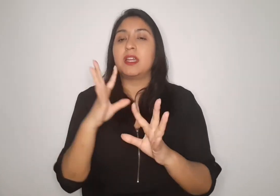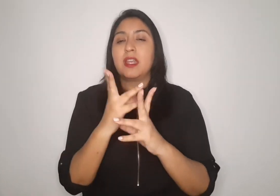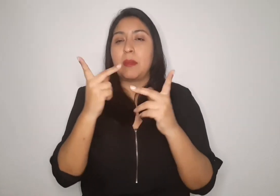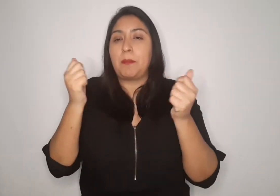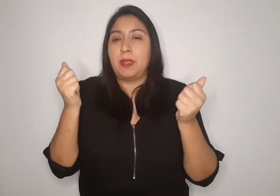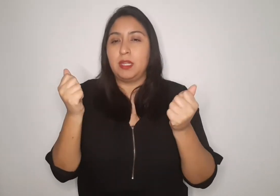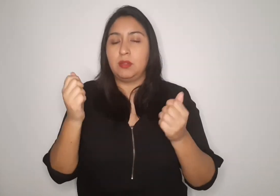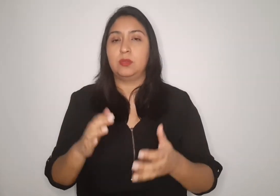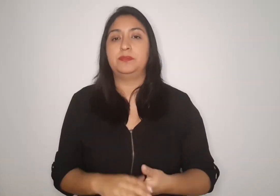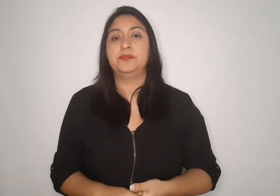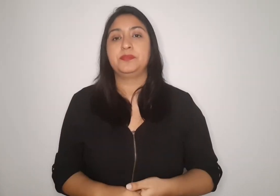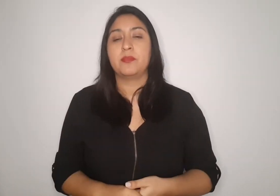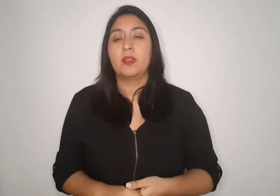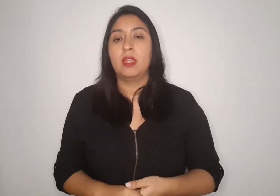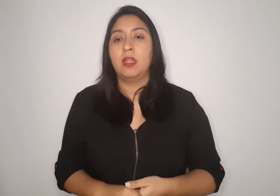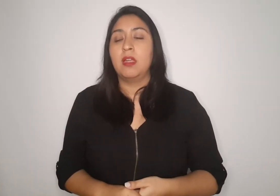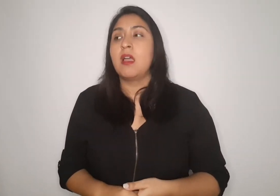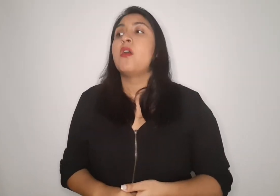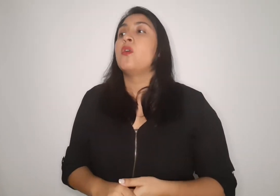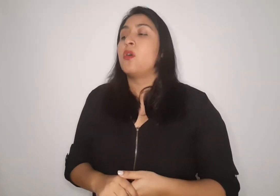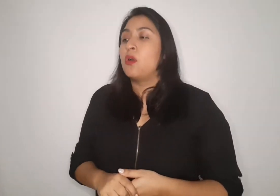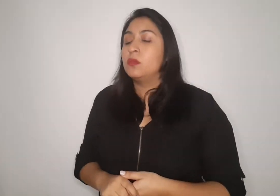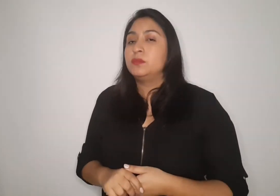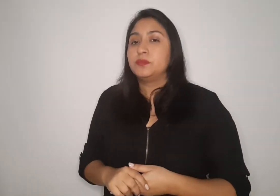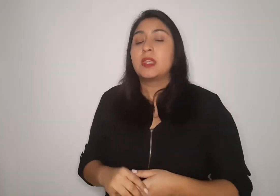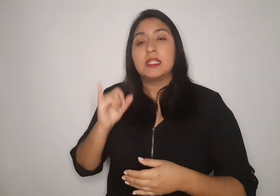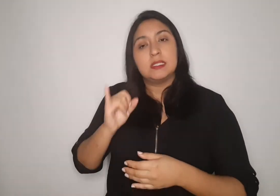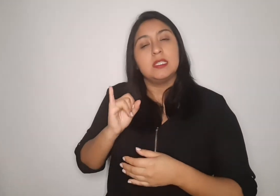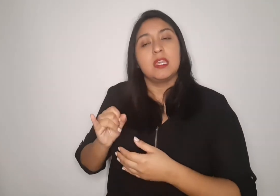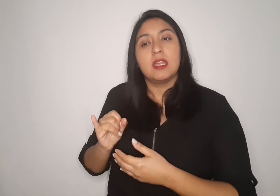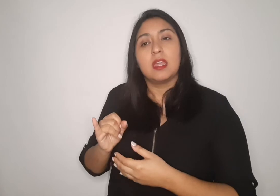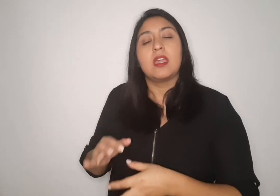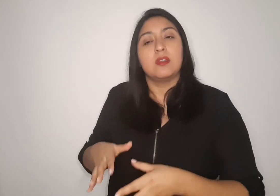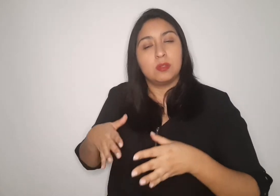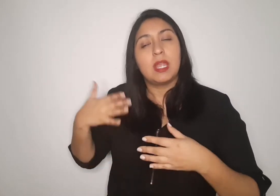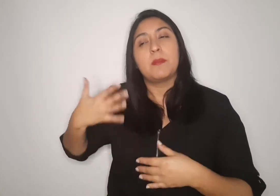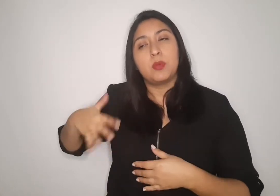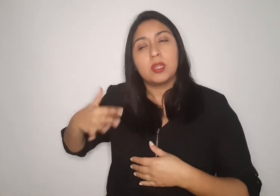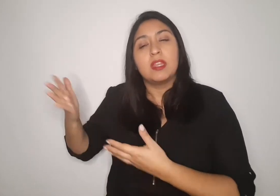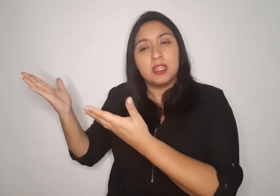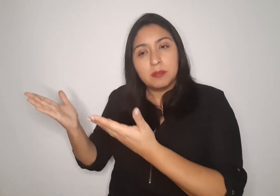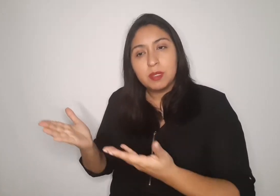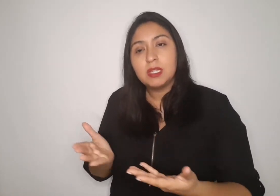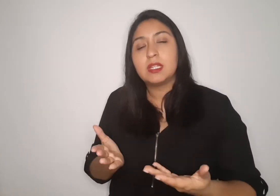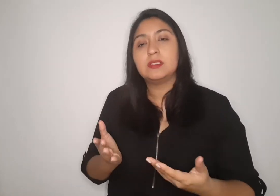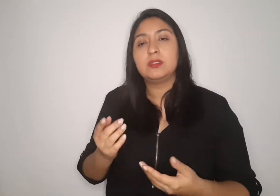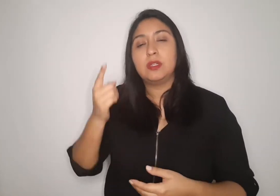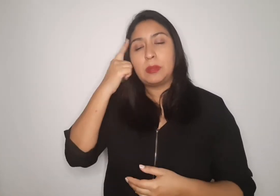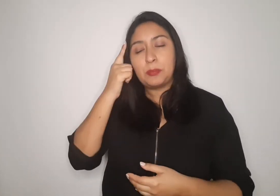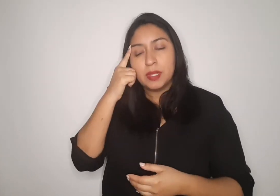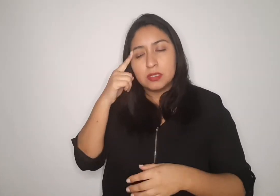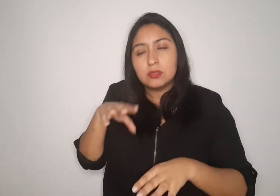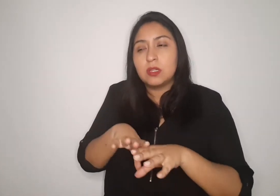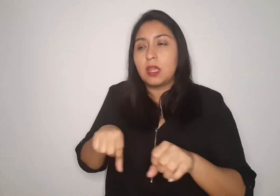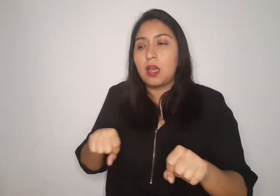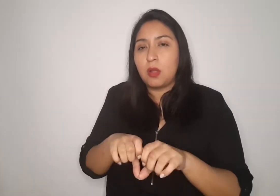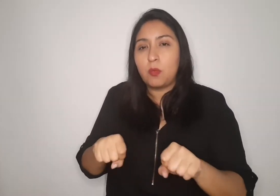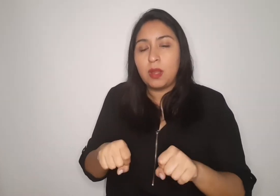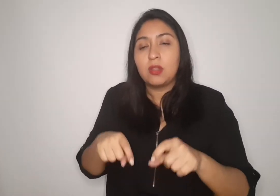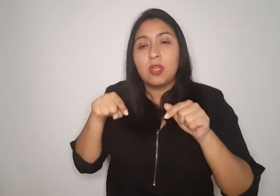Bueno, es una gran invitación, pienso, y en eso estamos de acuerdo, ¿cierto?, de que en este